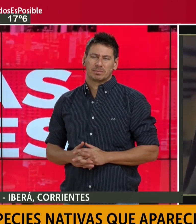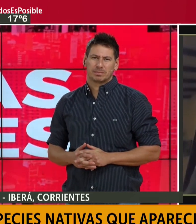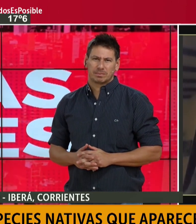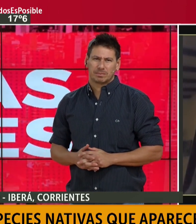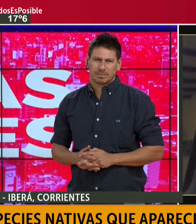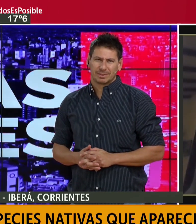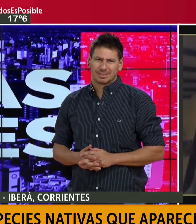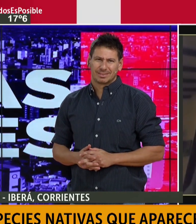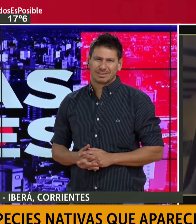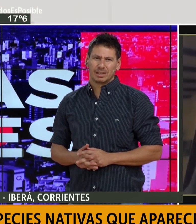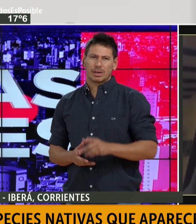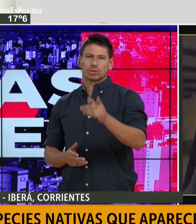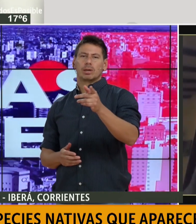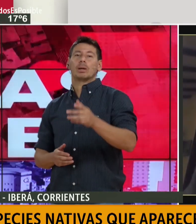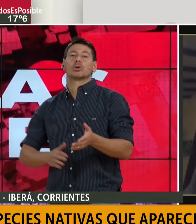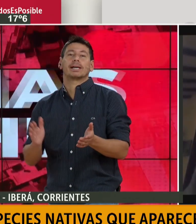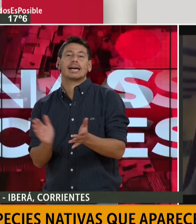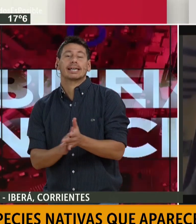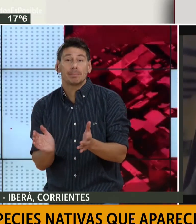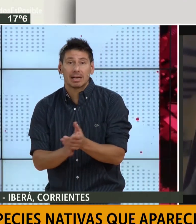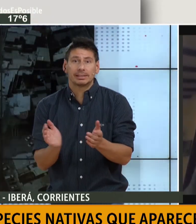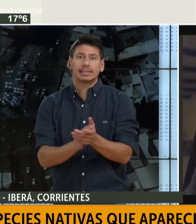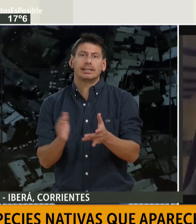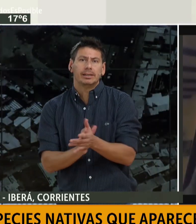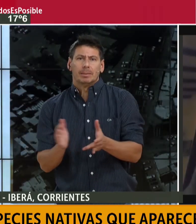Bueno, muchas gracias a ustedes, que estén bien. Un abrazo, el aplauso para